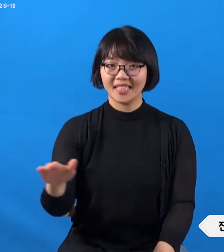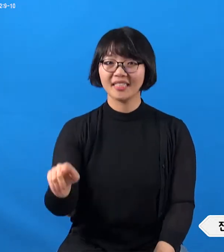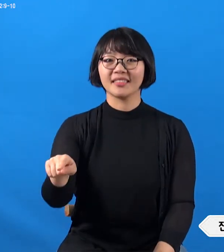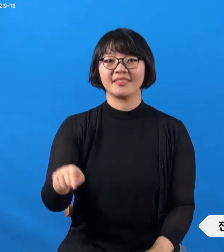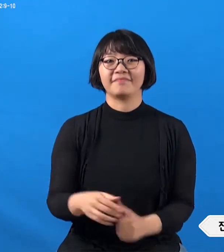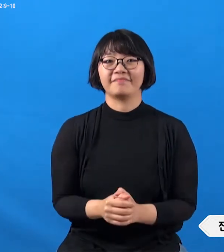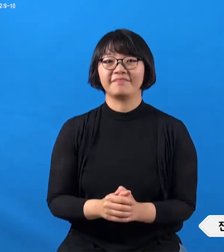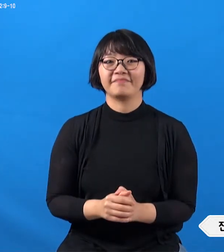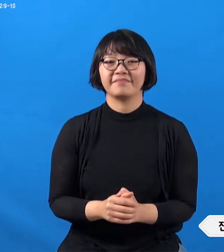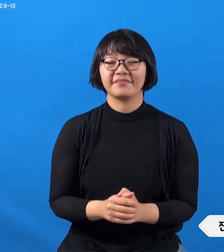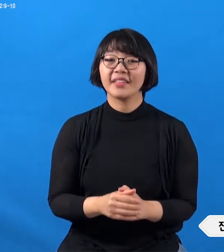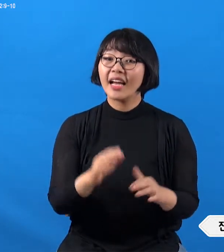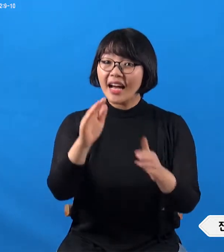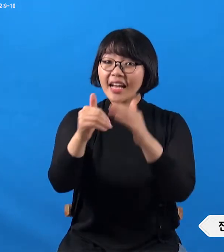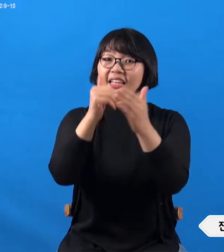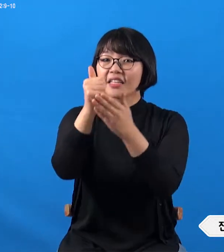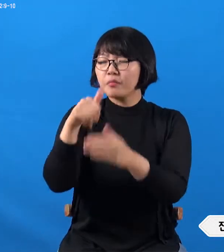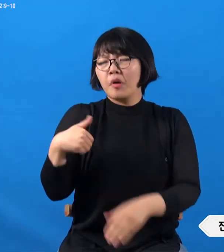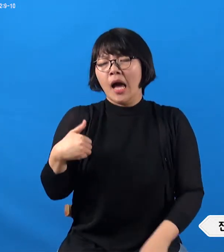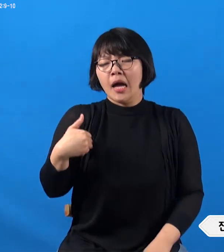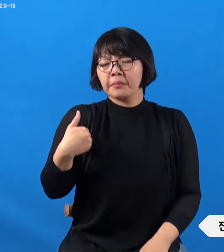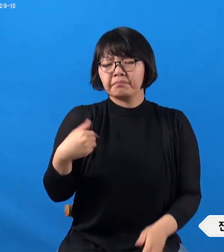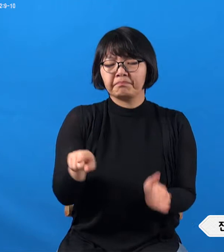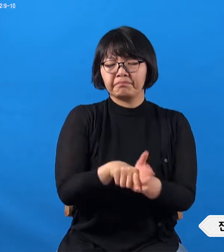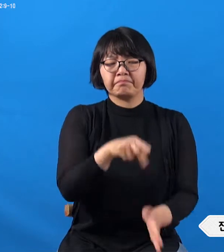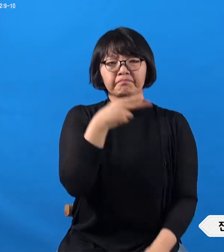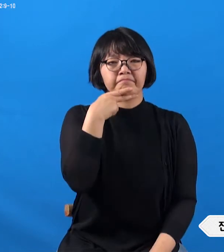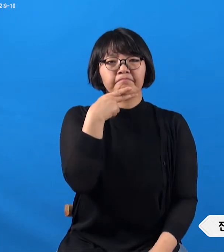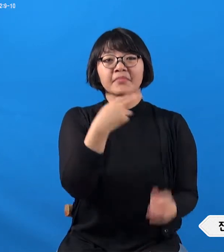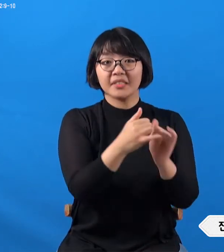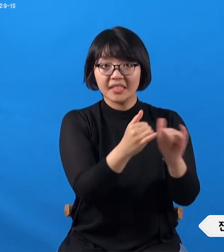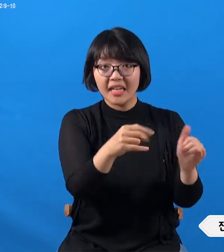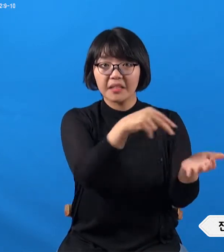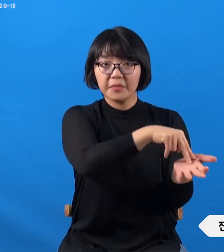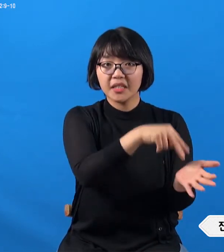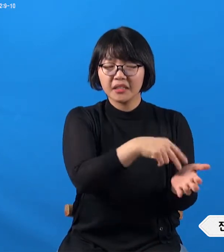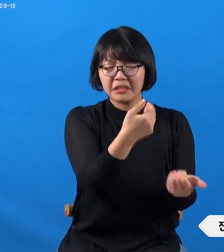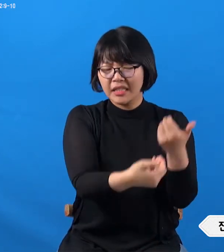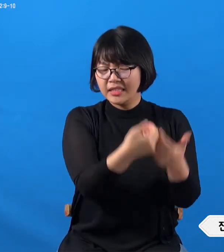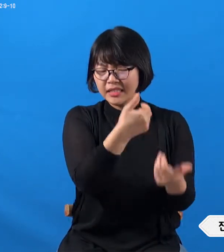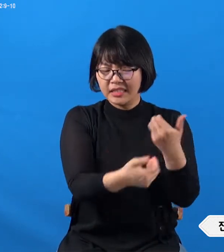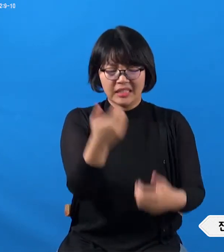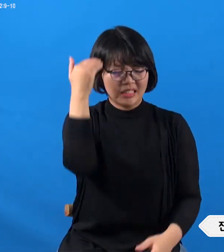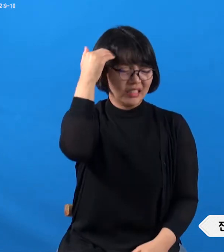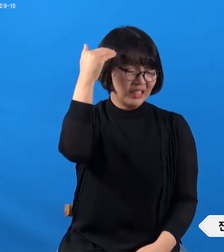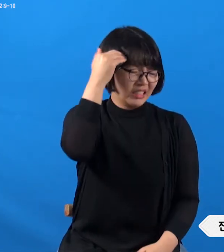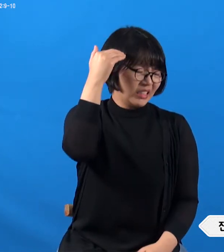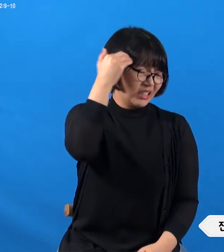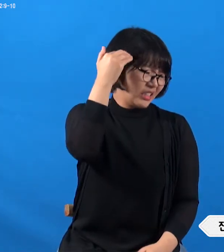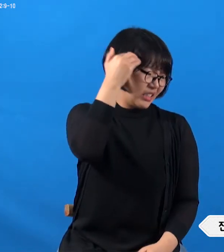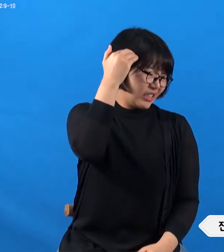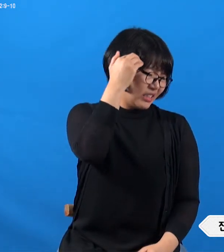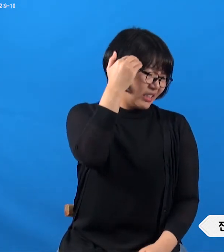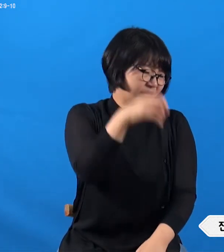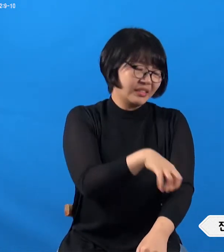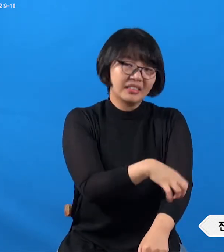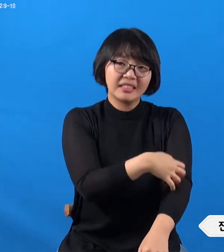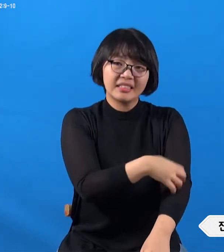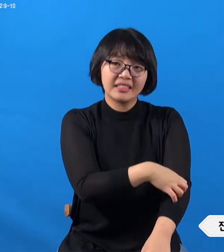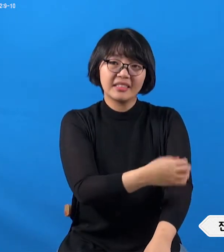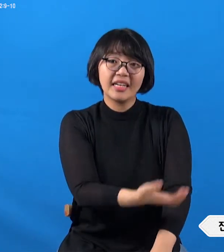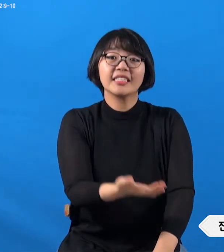너희는 주님을 알지 못하고 믿지 않는 자들에게는 부딪힙니다. 넘어집니다.